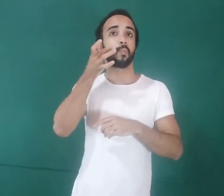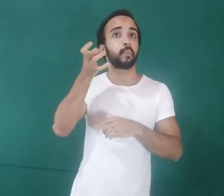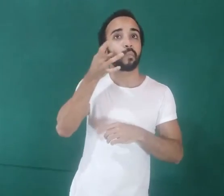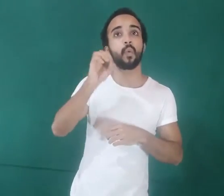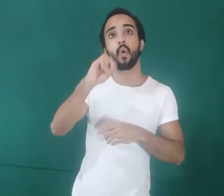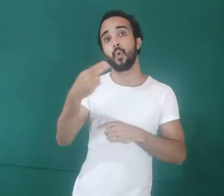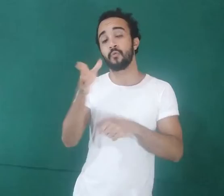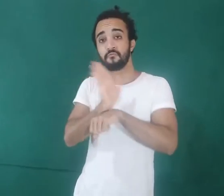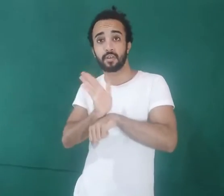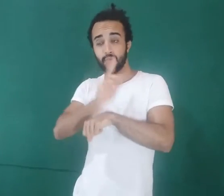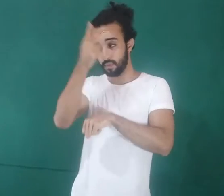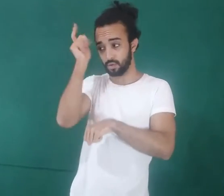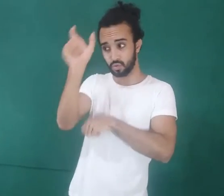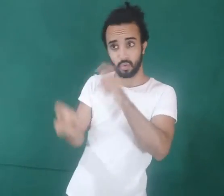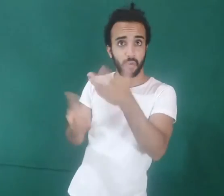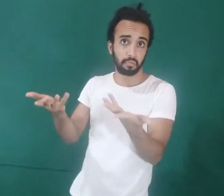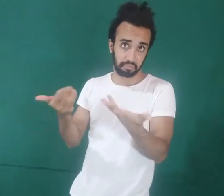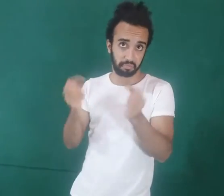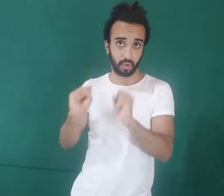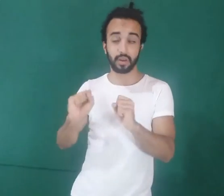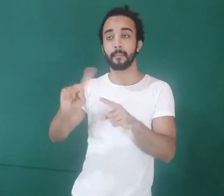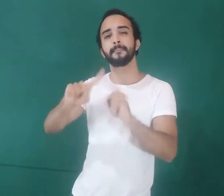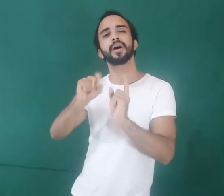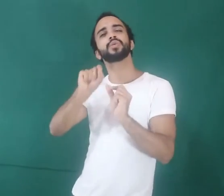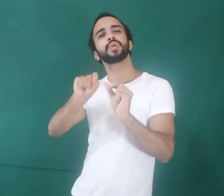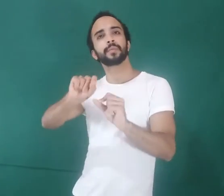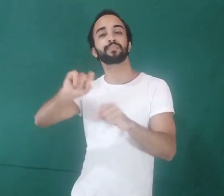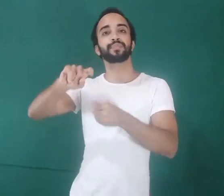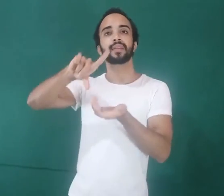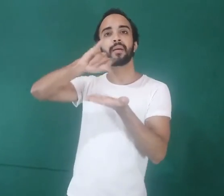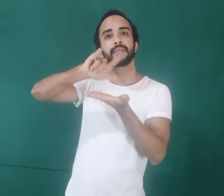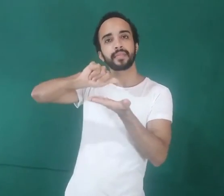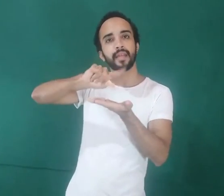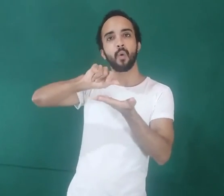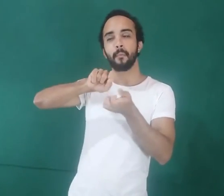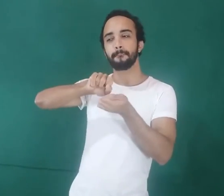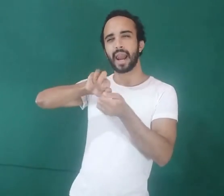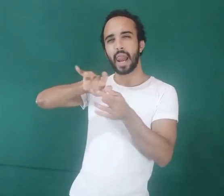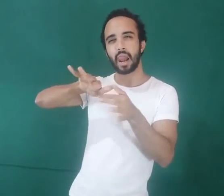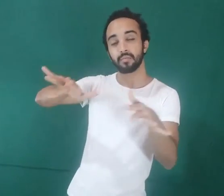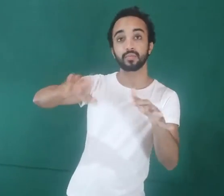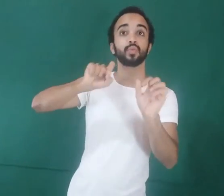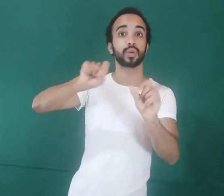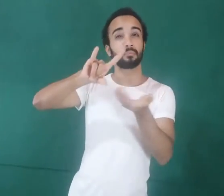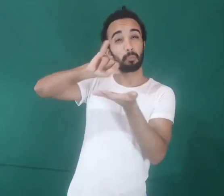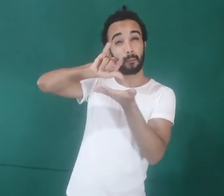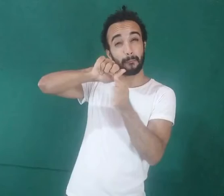Mas eu acho que o capital viral, ele é justamente esse lugar de... Eu acho que esse capital, do viral